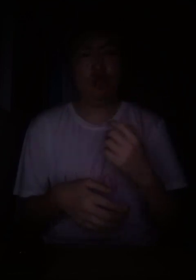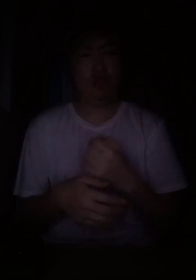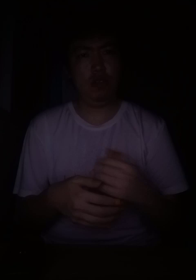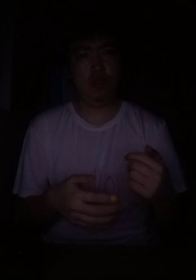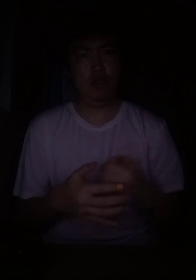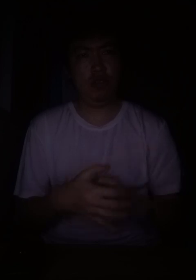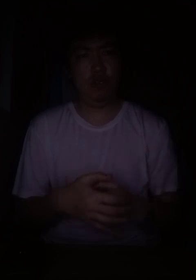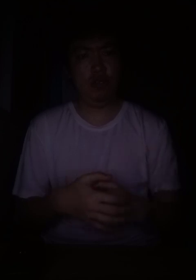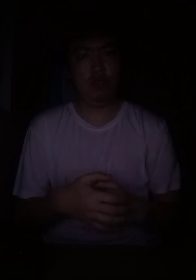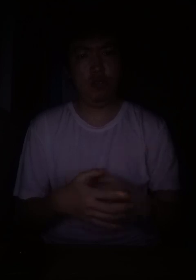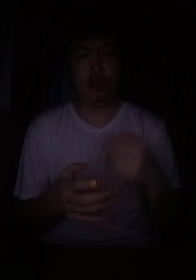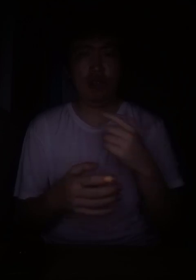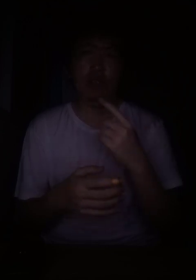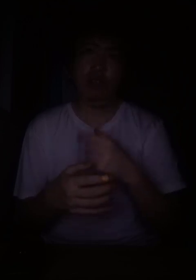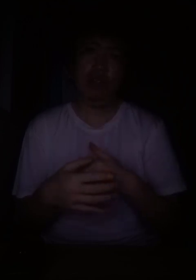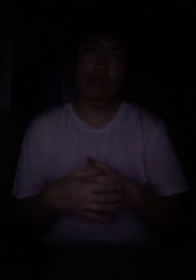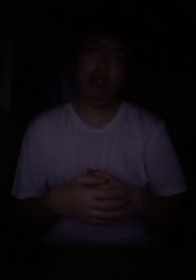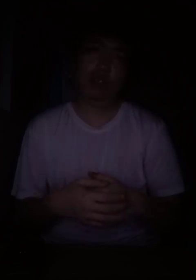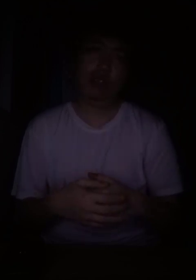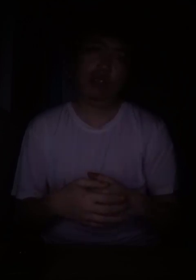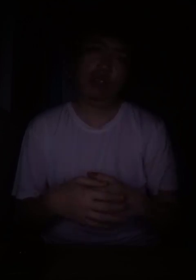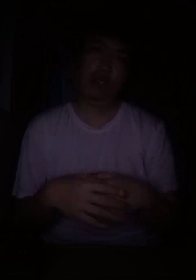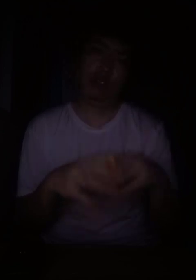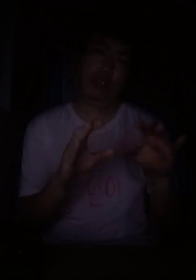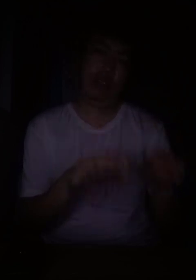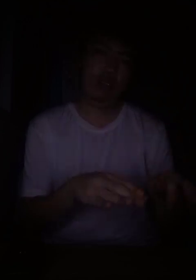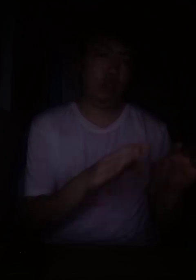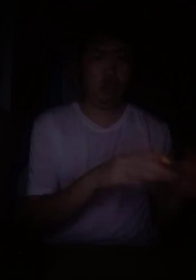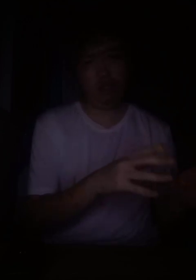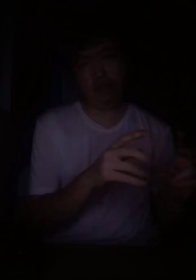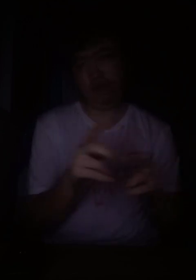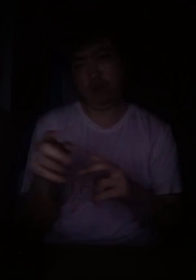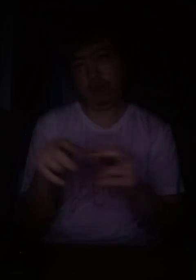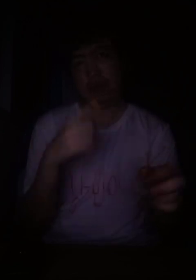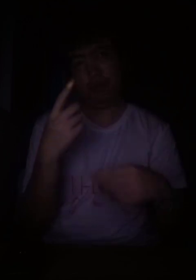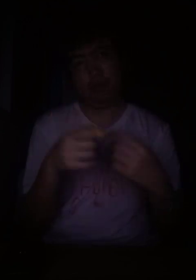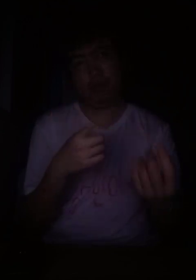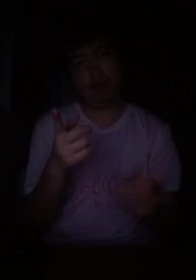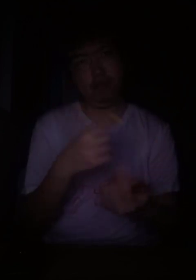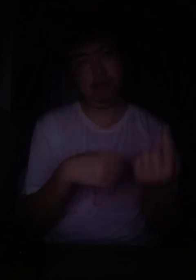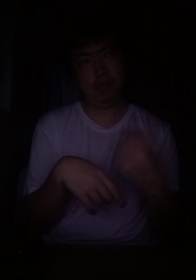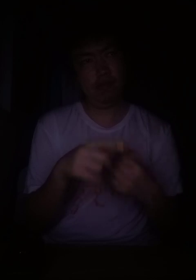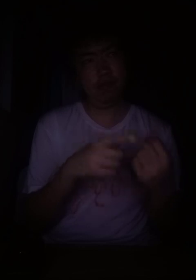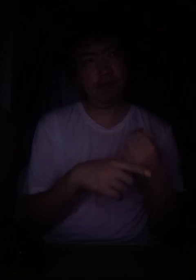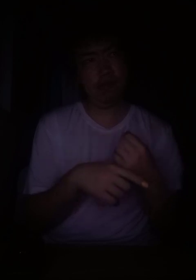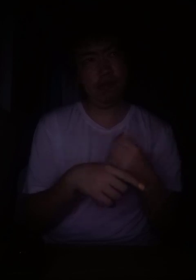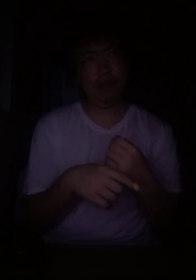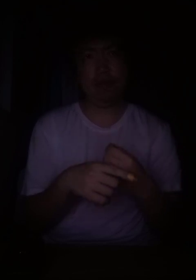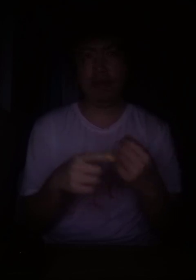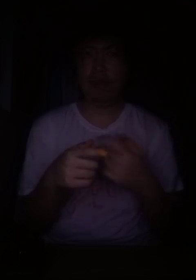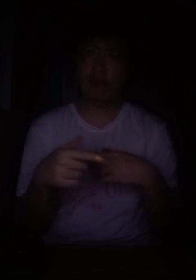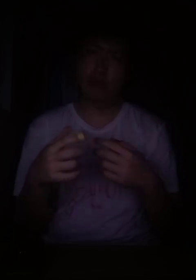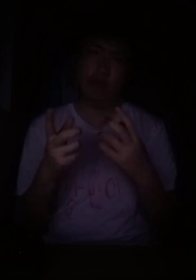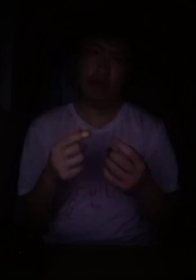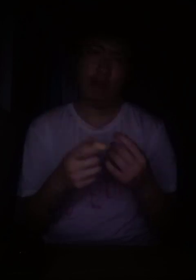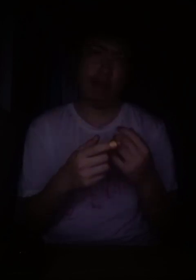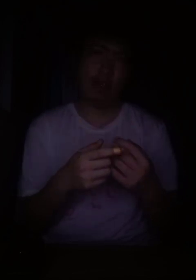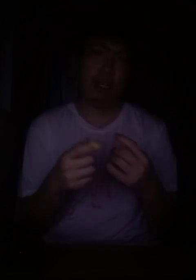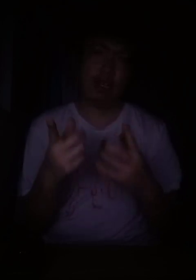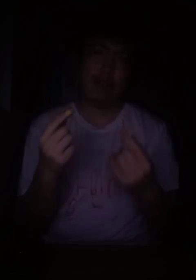이제 구출을 했는데요. 사실은 저렇게 한두 마리 계속해서 다 사회성 훈련을 시키기가 비용도 그렇고 기간도 많이 걸리기